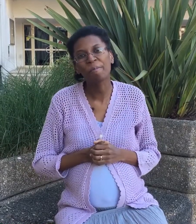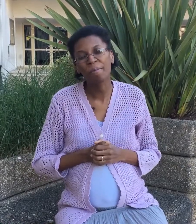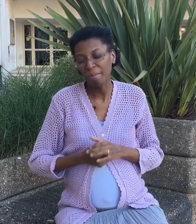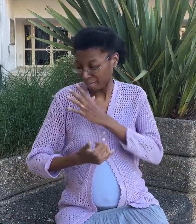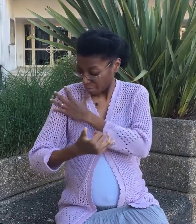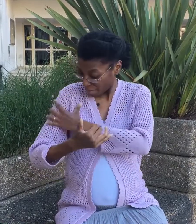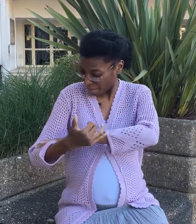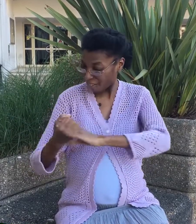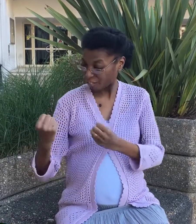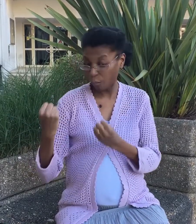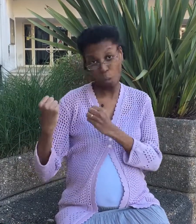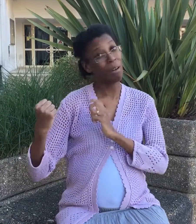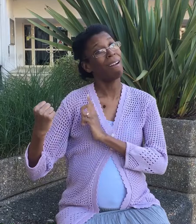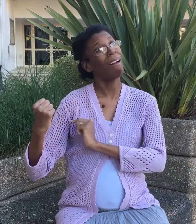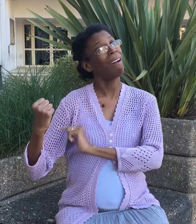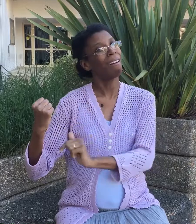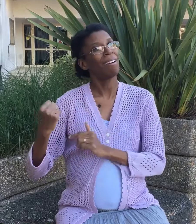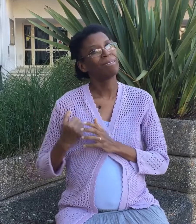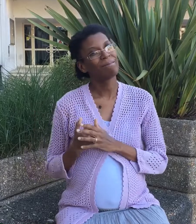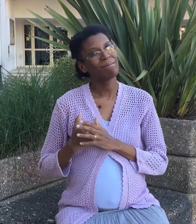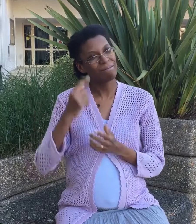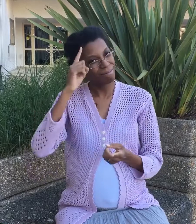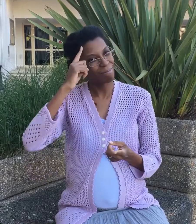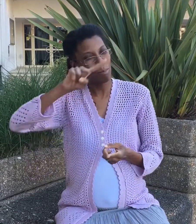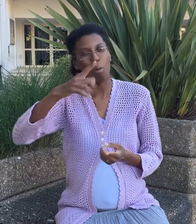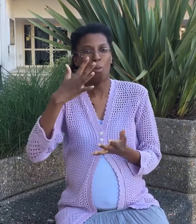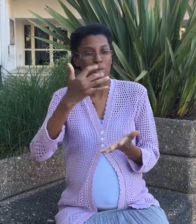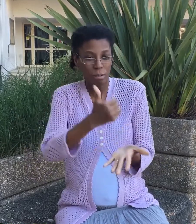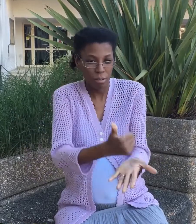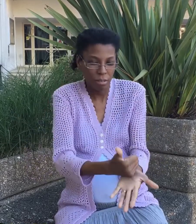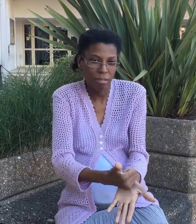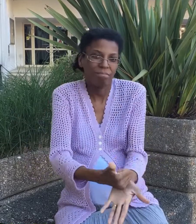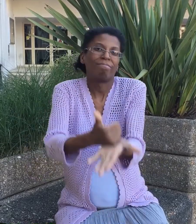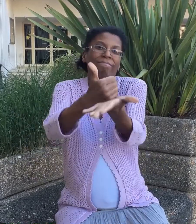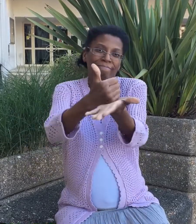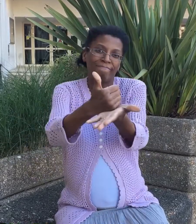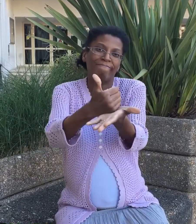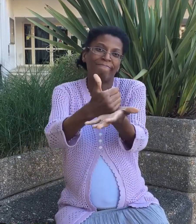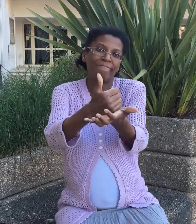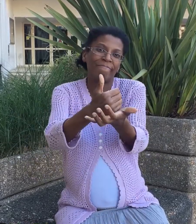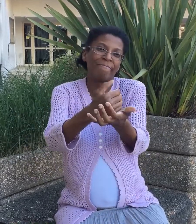Je te soutiens de ma droite triomphante.